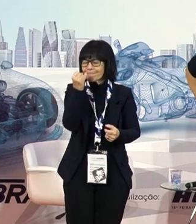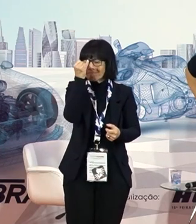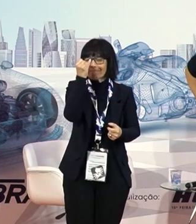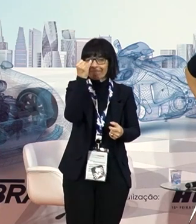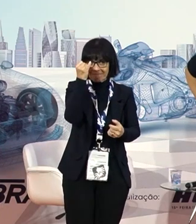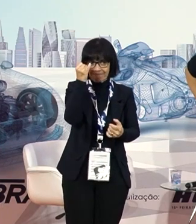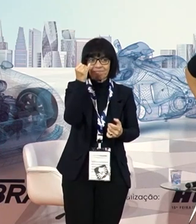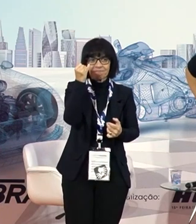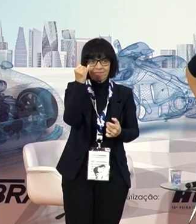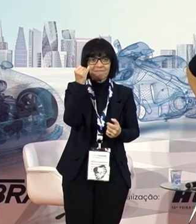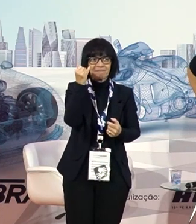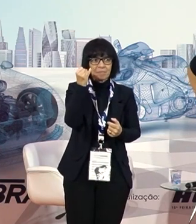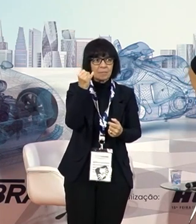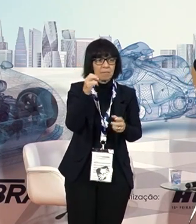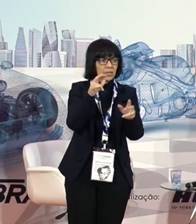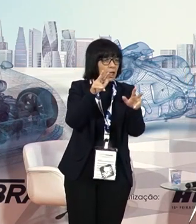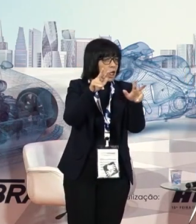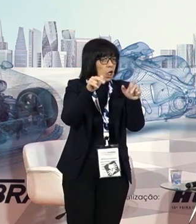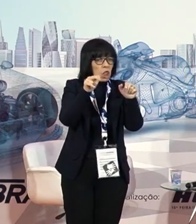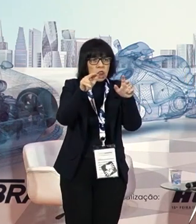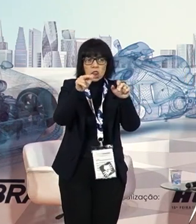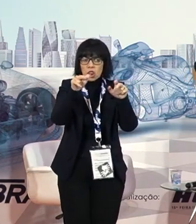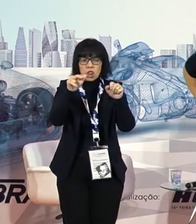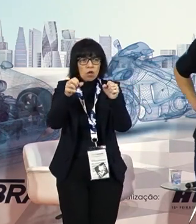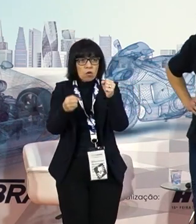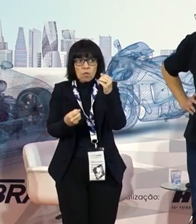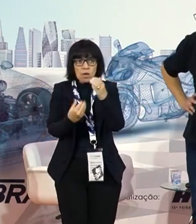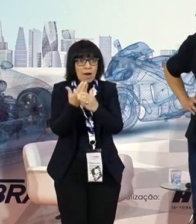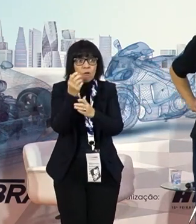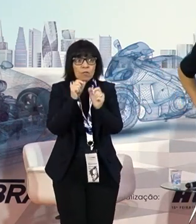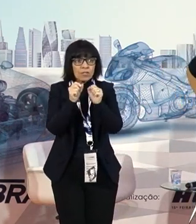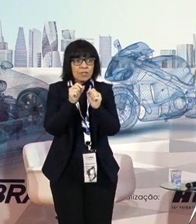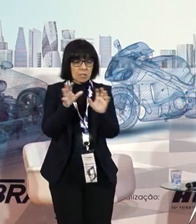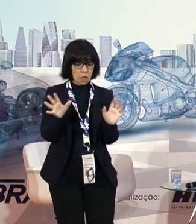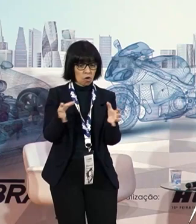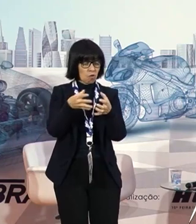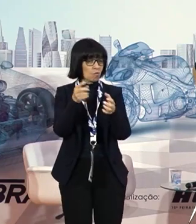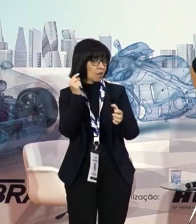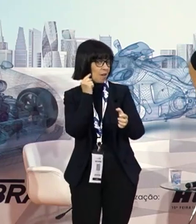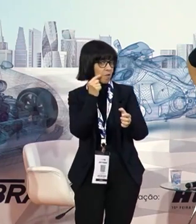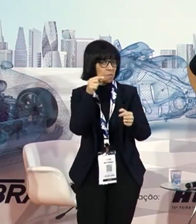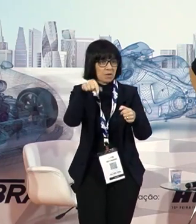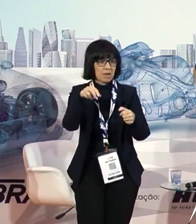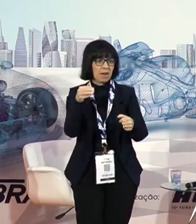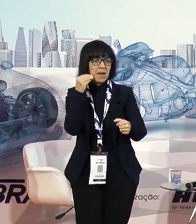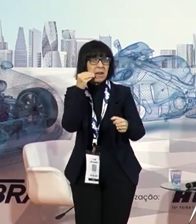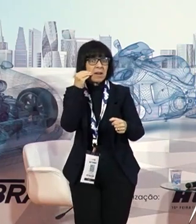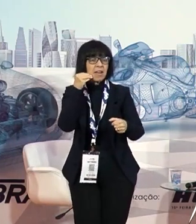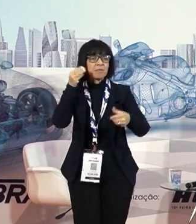isso nunca aconteceu na comunidade surda essa oportunidade que nós temos aqui